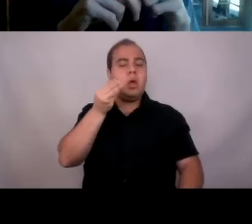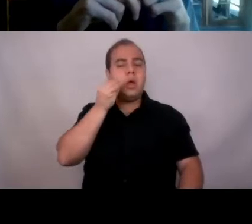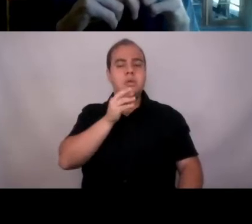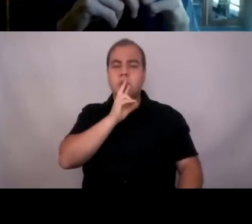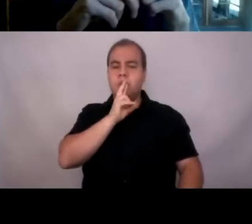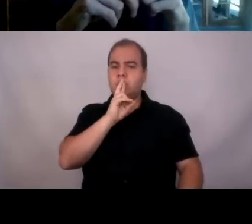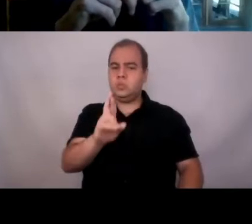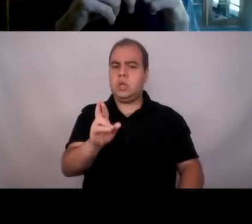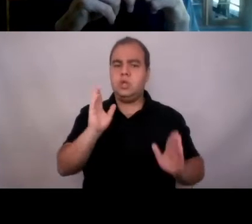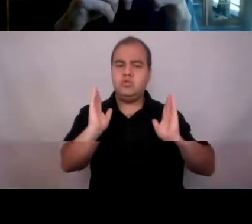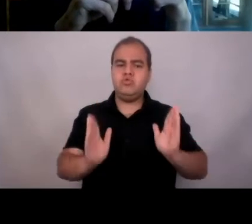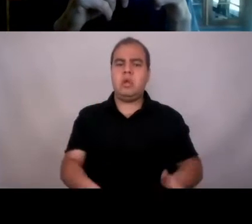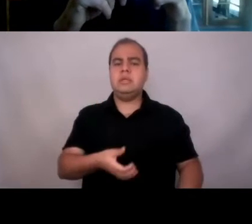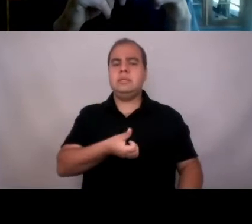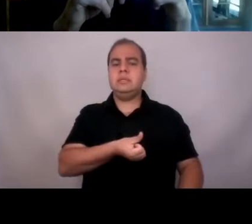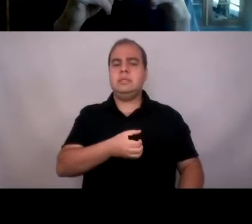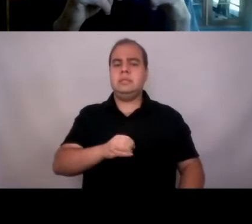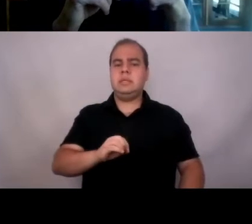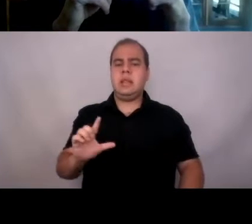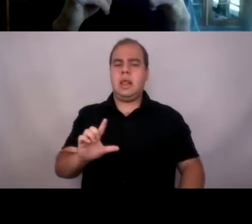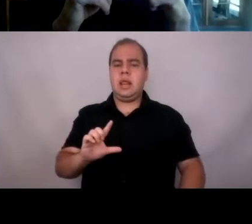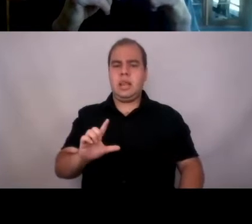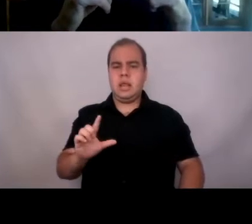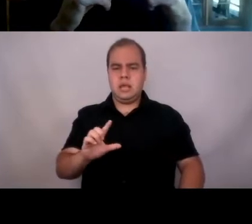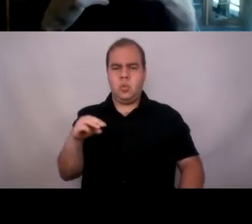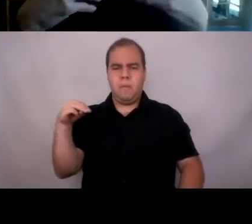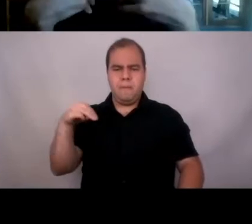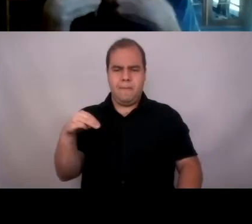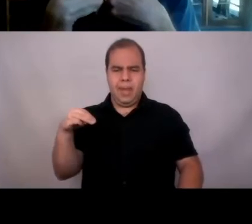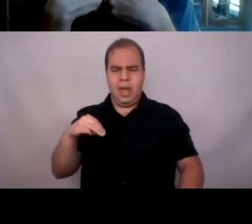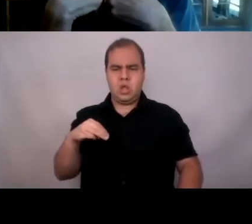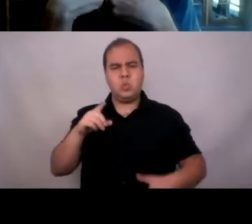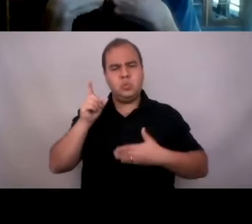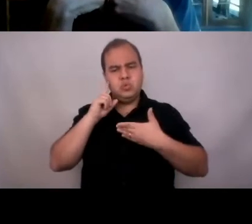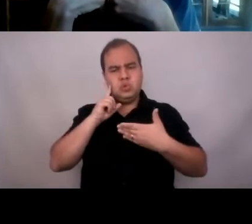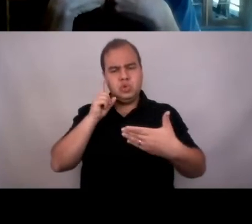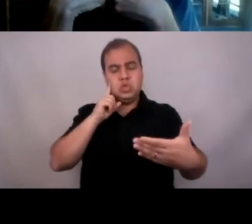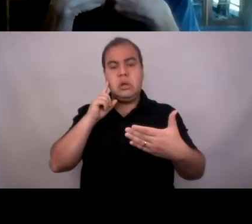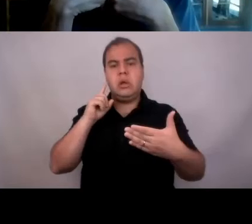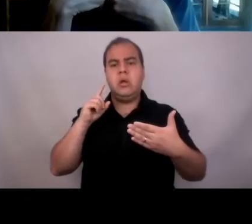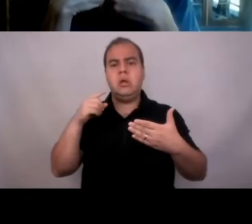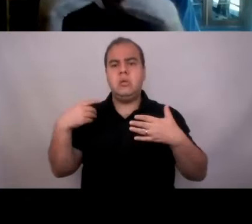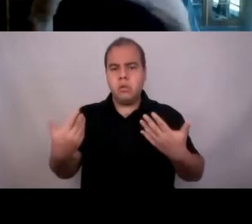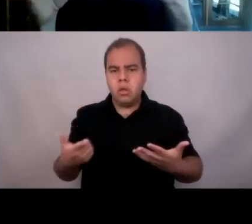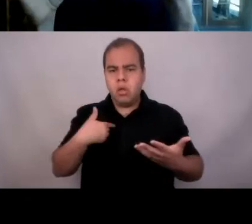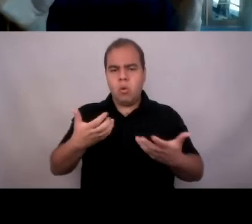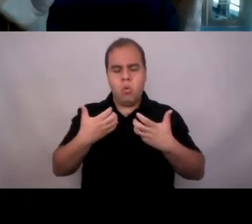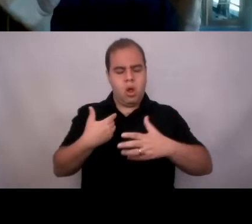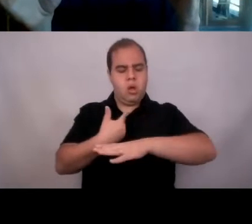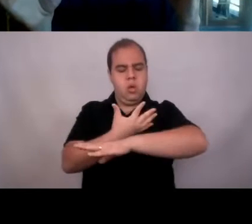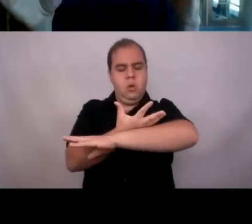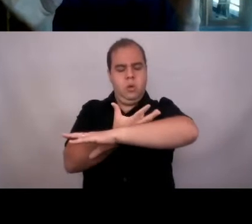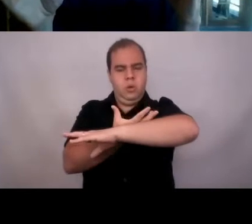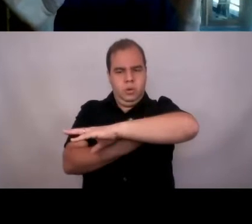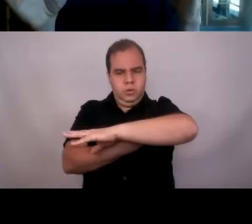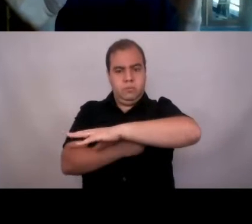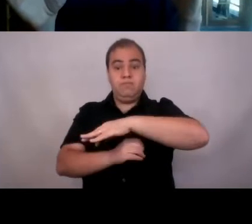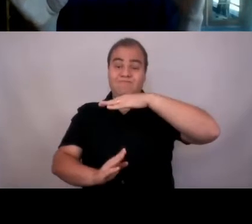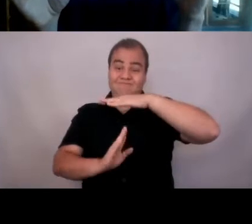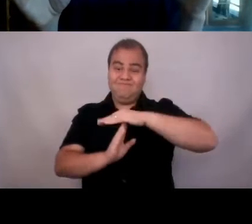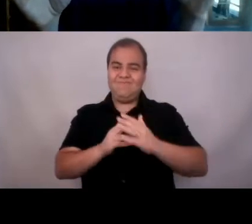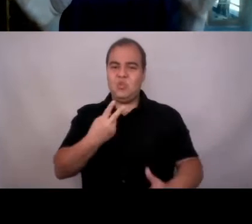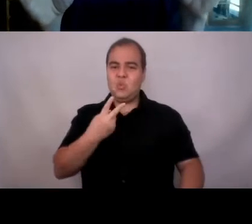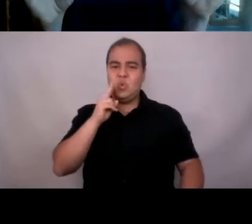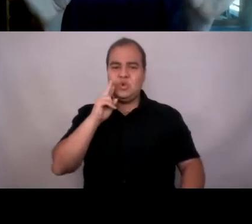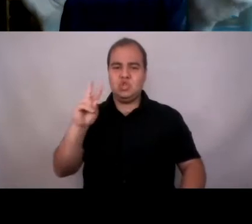de 60 litros por metro quadrado por dia, e aí eu quero que essa água infiltre em no máximo 2 dias.